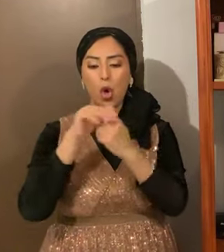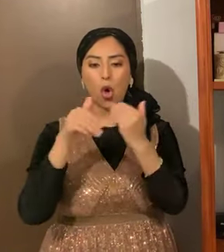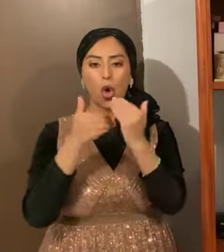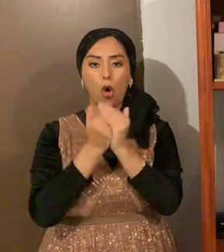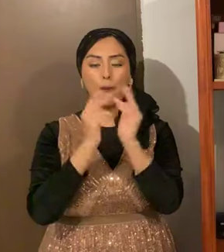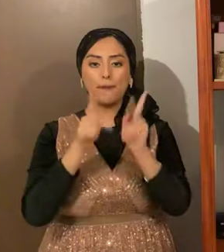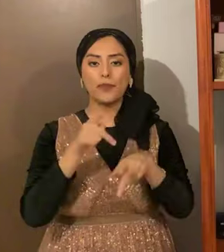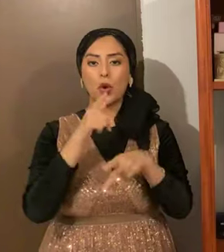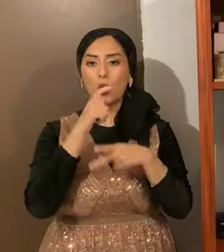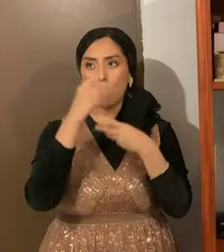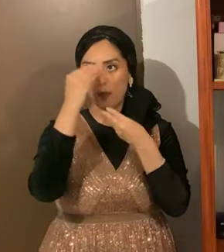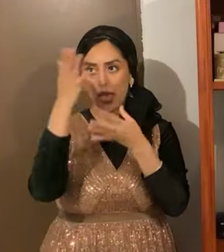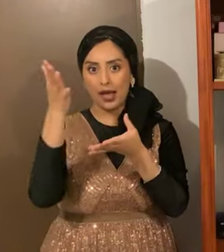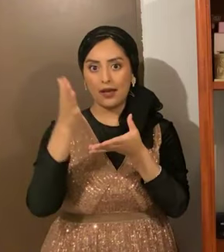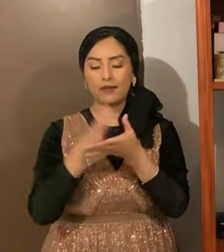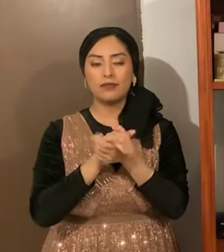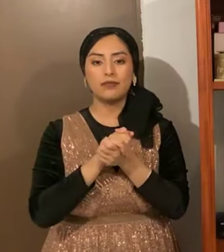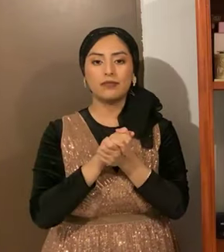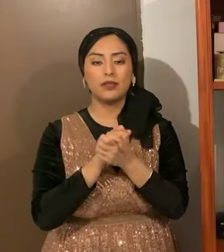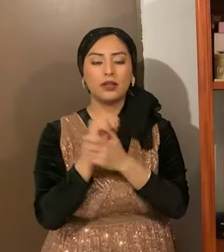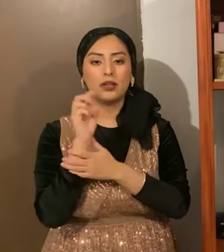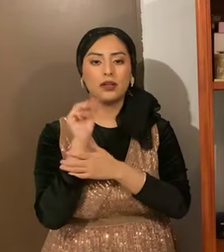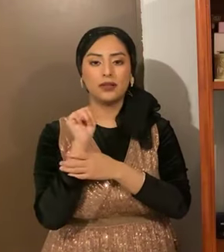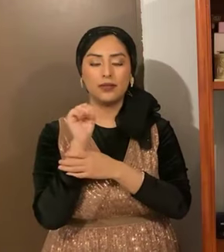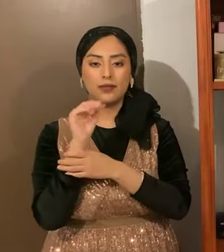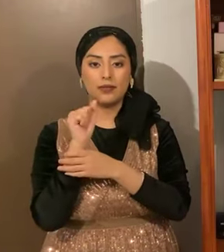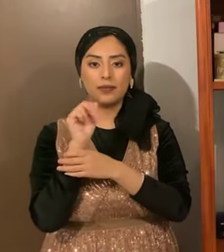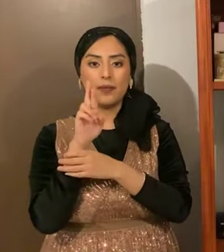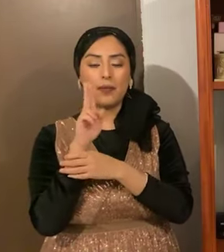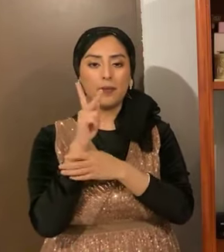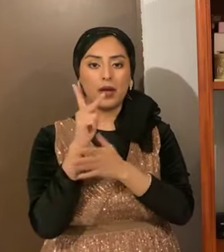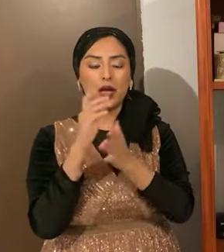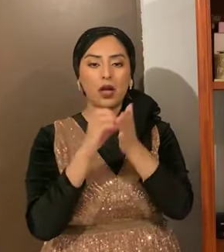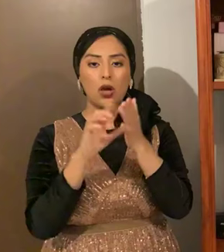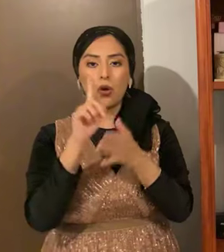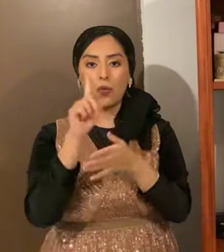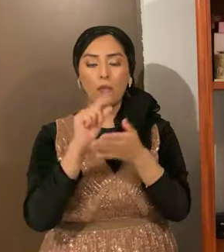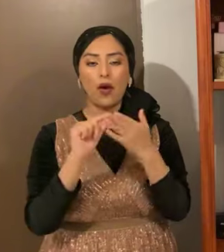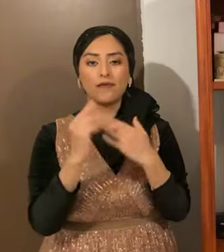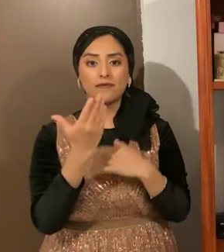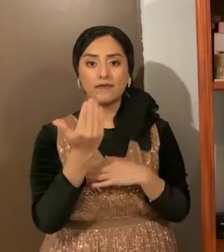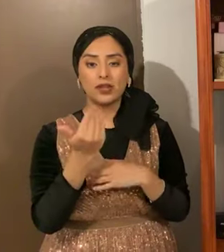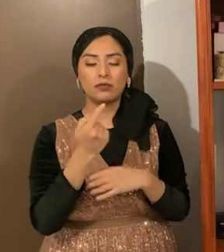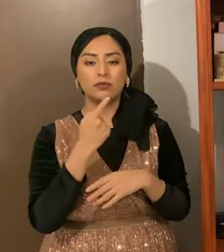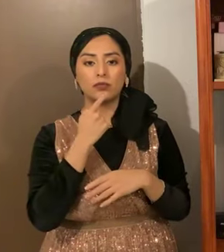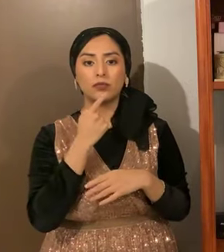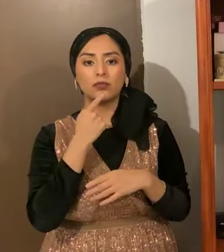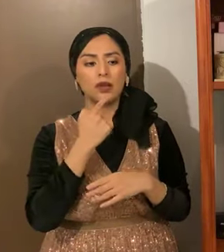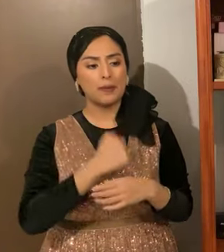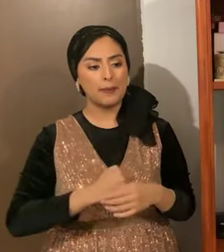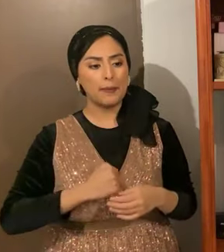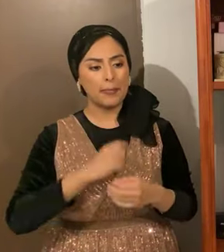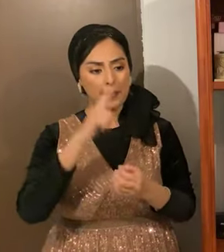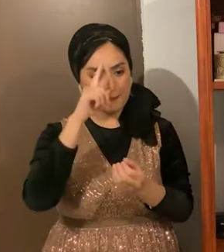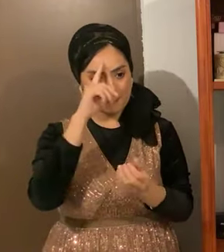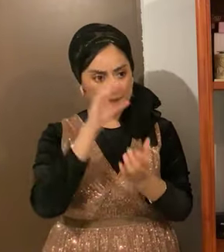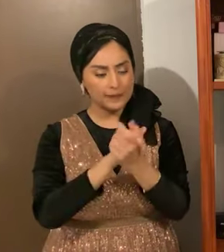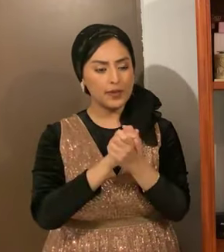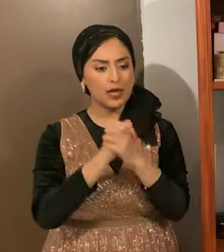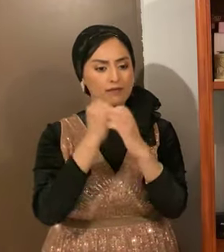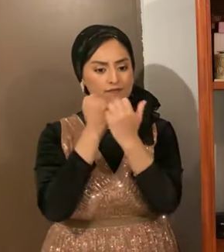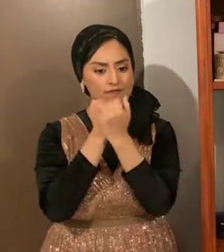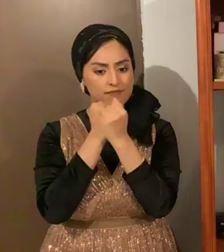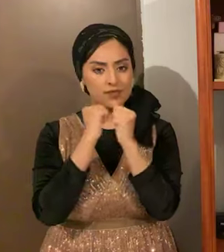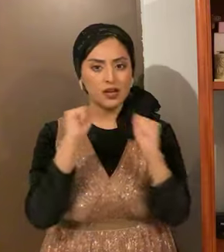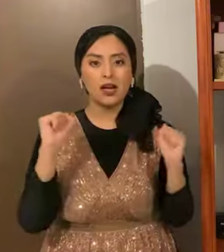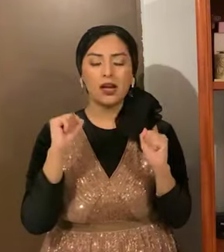que le obedecen. En Marcos 1:15 dice, arrepentíos y creed en las buenas nuevas de salvación. En tu